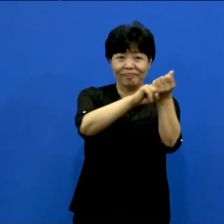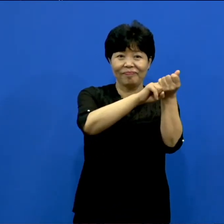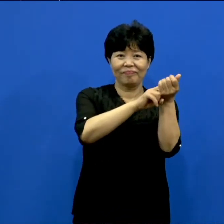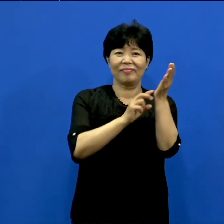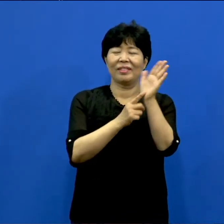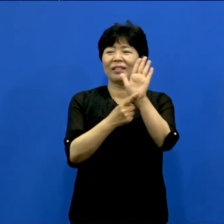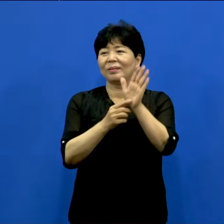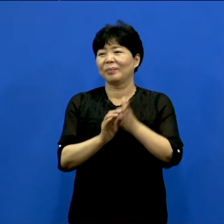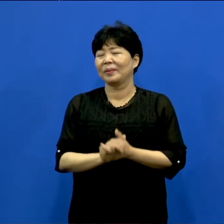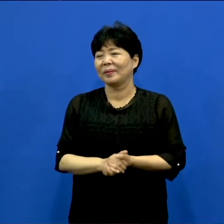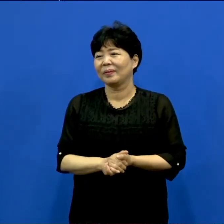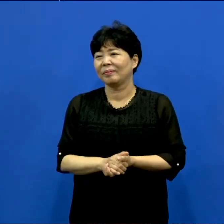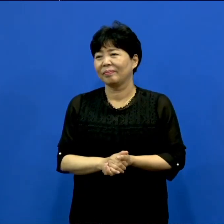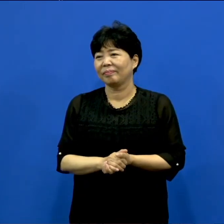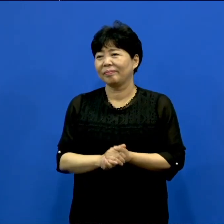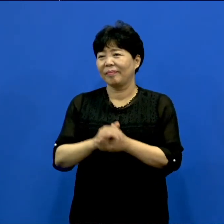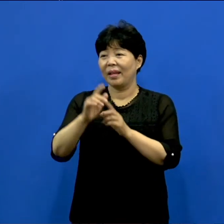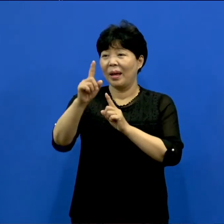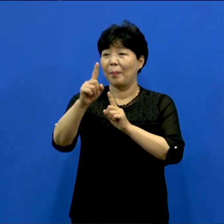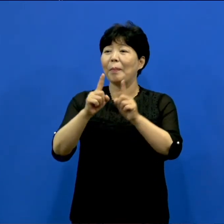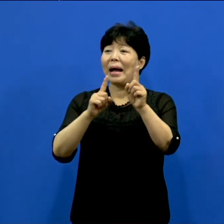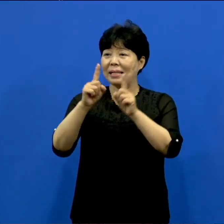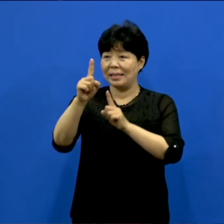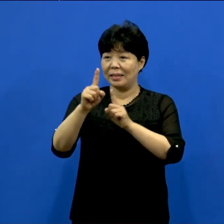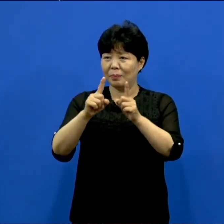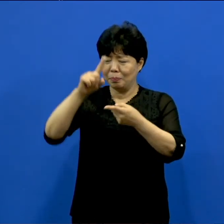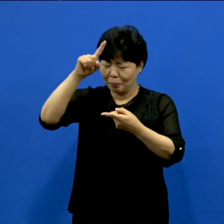이게 무슨 경험이요? 말씀의 경험인 것입니다.